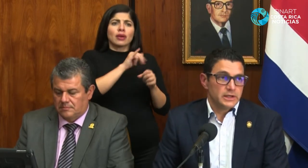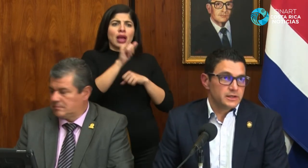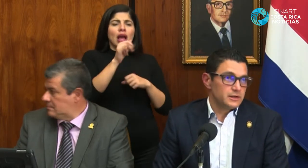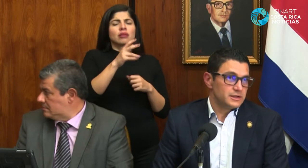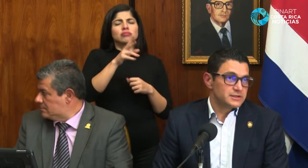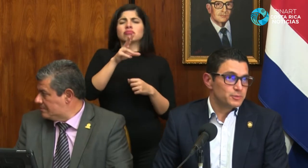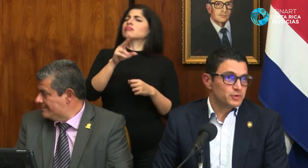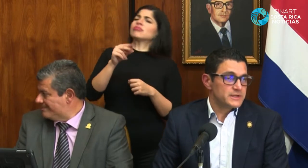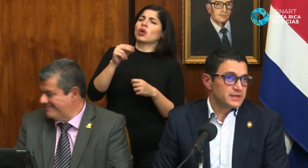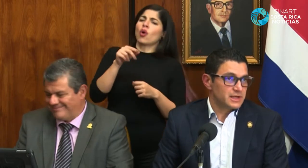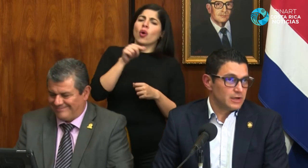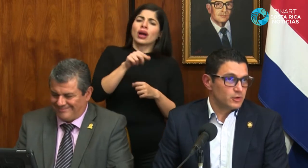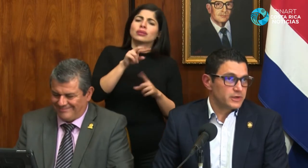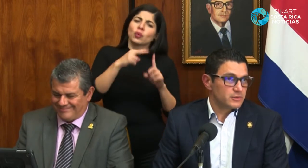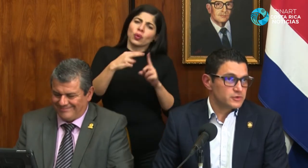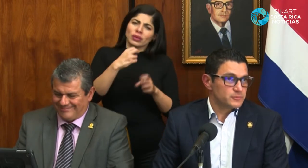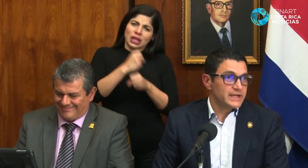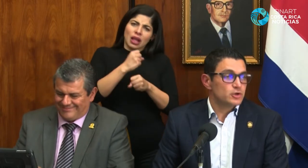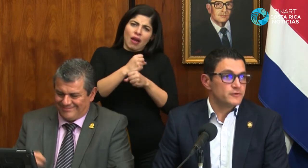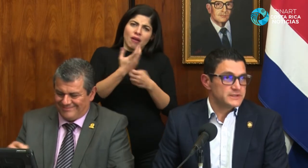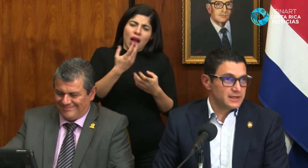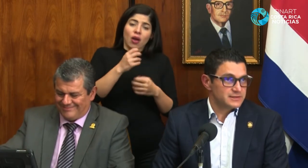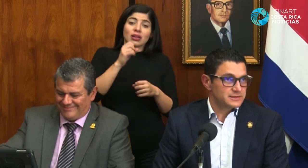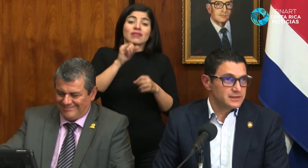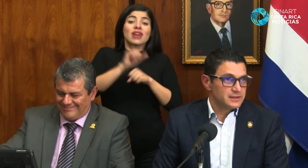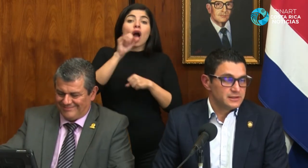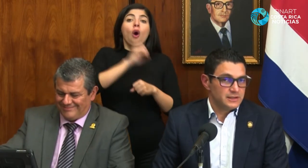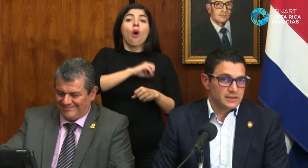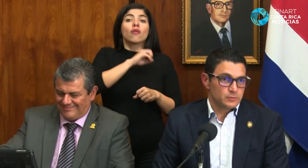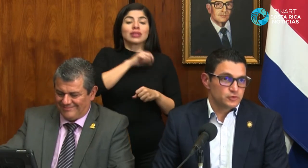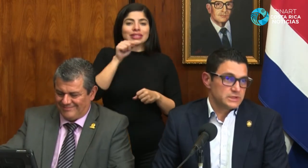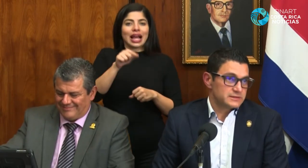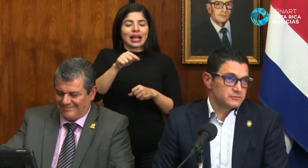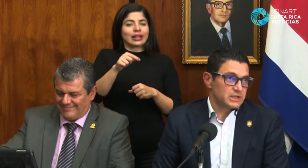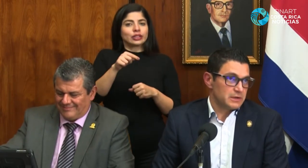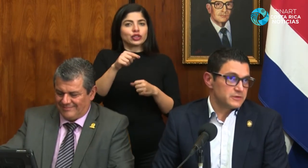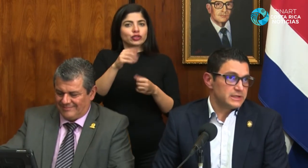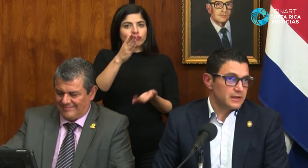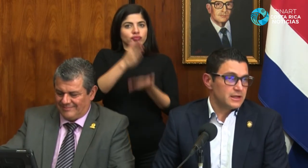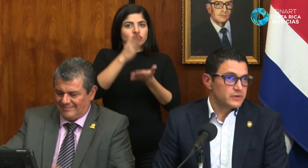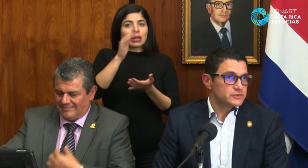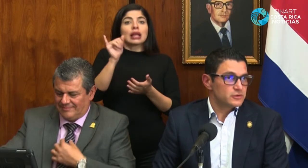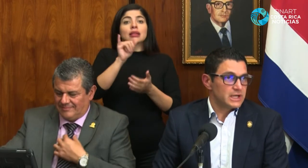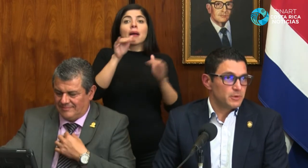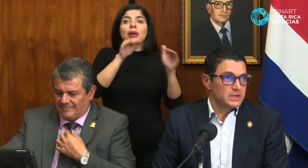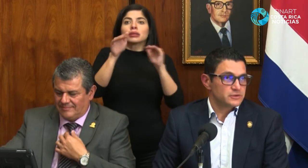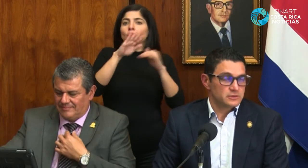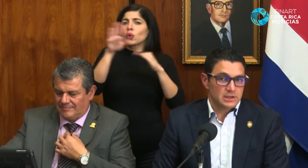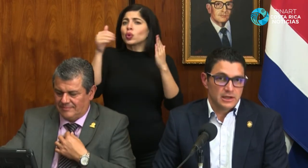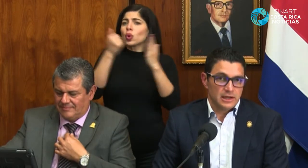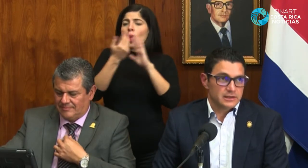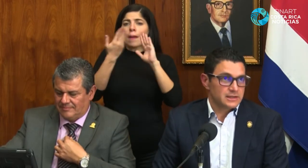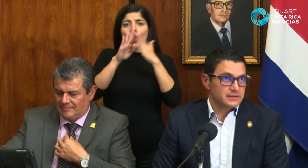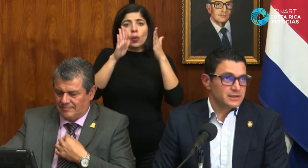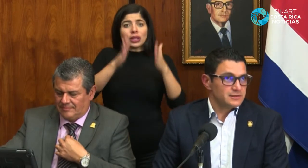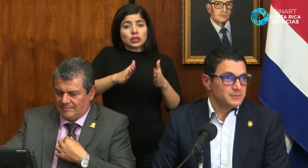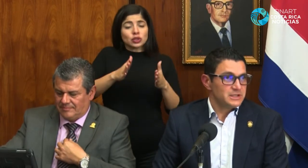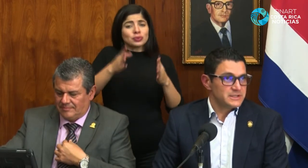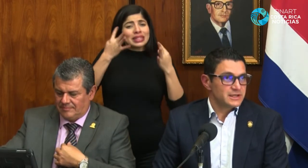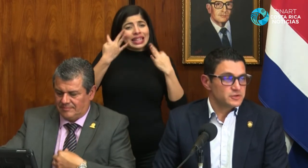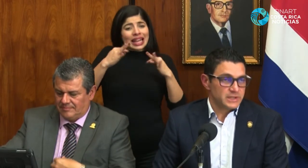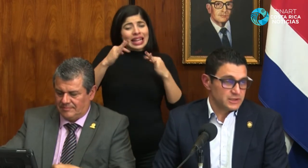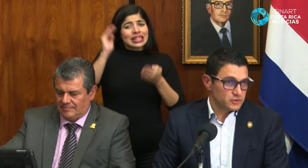en realidad aquí es el punto de vista de trabajo, ¿verdad? Cuando son viajes oficiales. Y hacemos un llamado en realidad al resto de la población a que trate